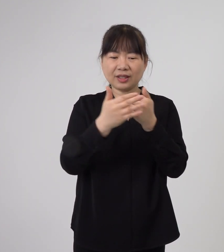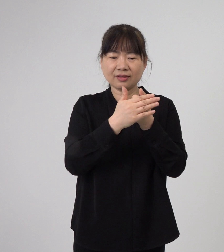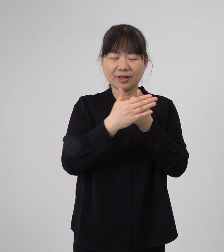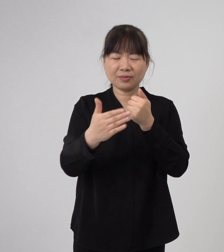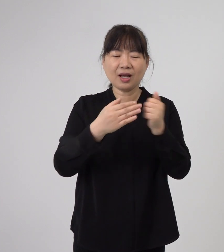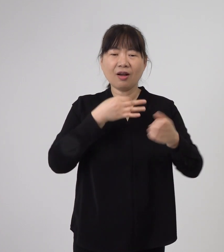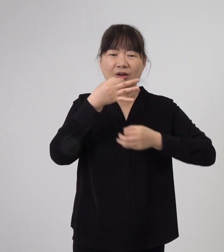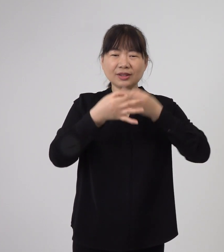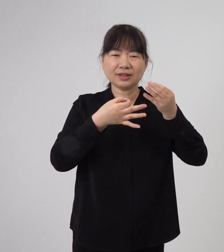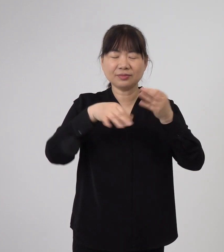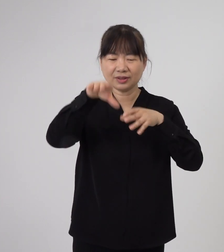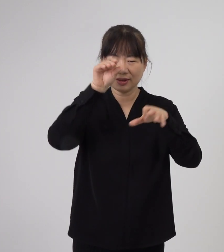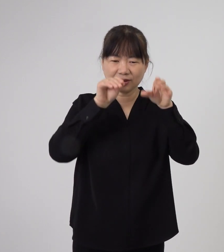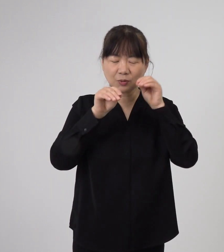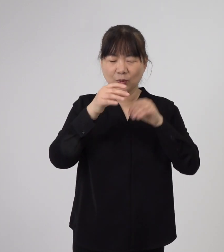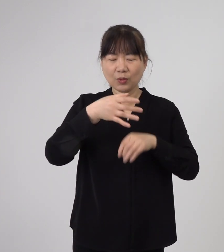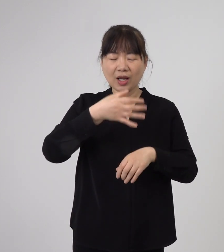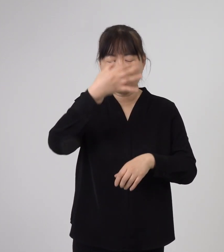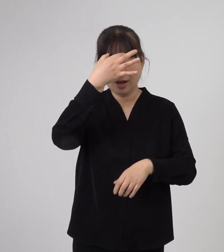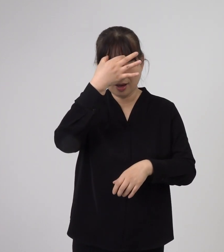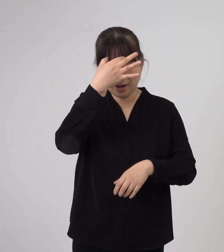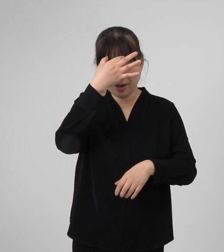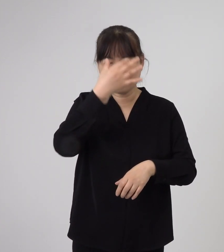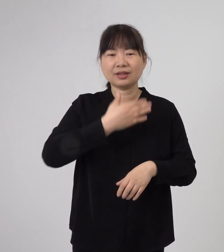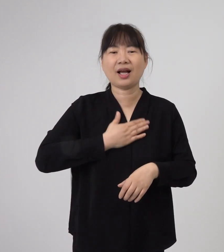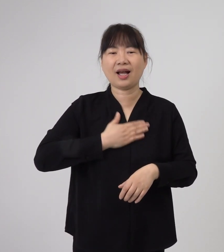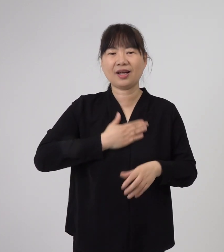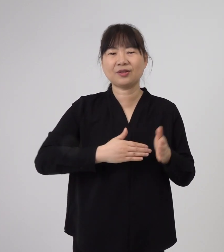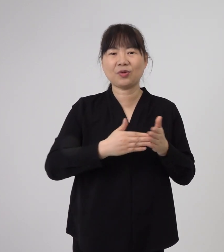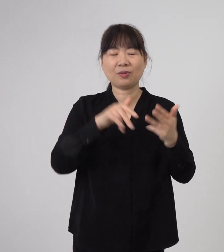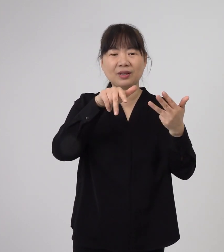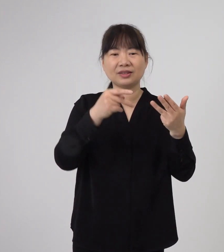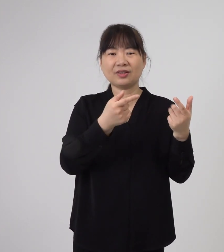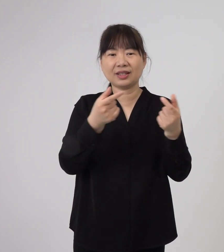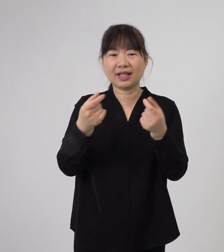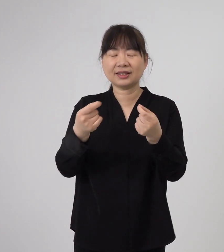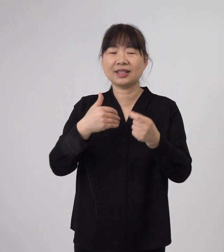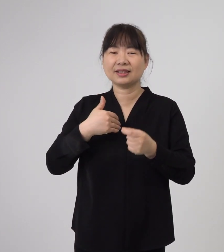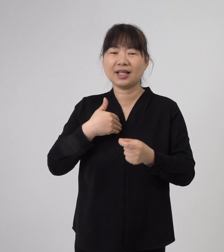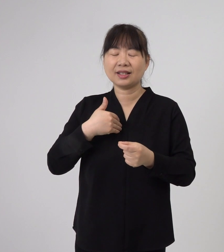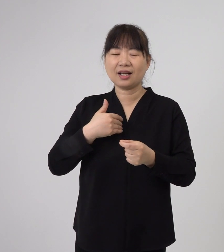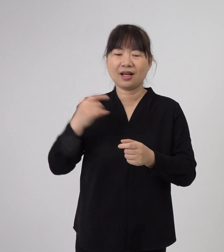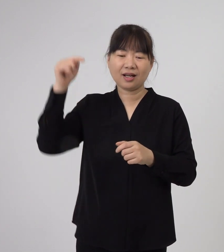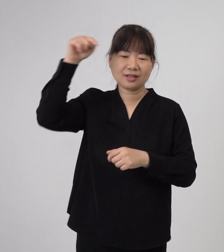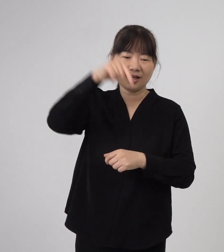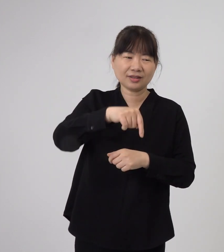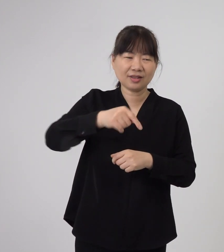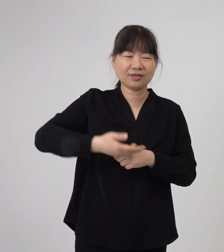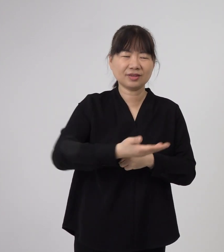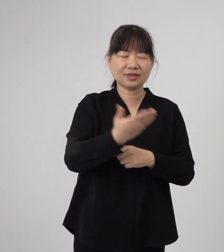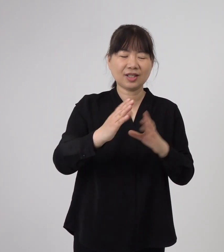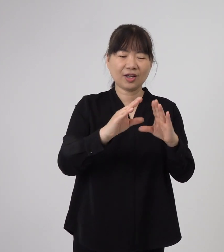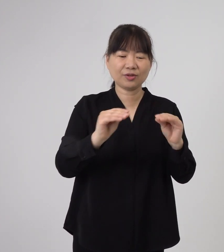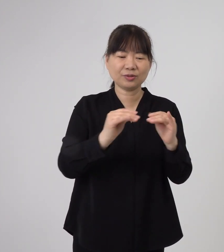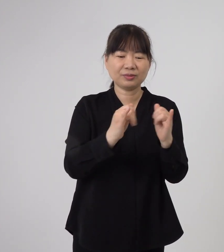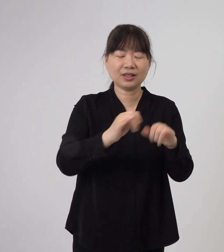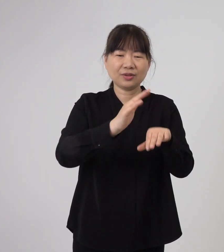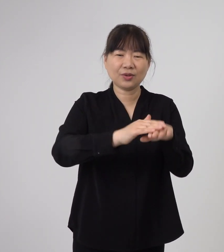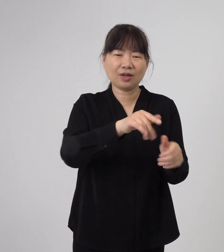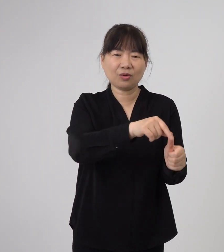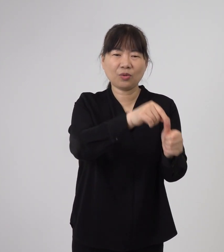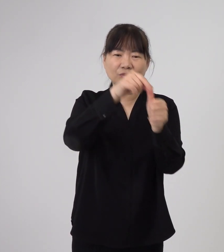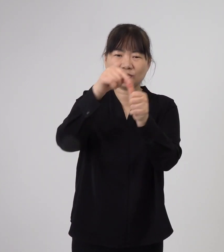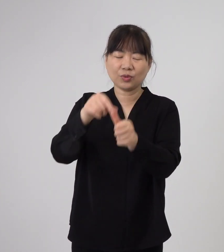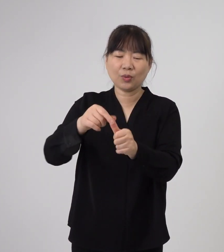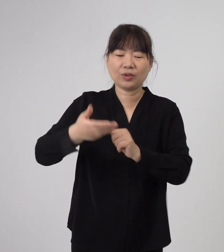말미암아 부르짖음을 듣고 그 근심을 알고. 8절 다 같이 시작. 내가 내려가서 그들을 애굽인의 손에서